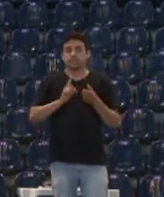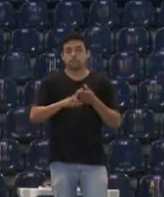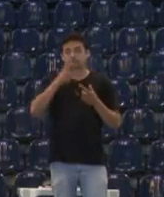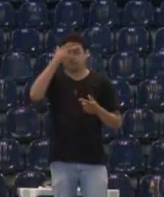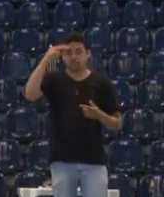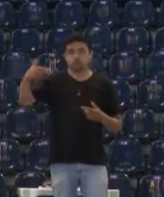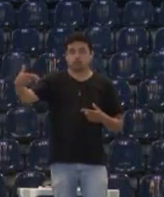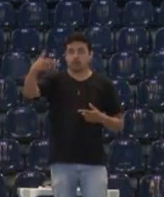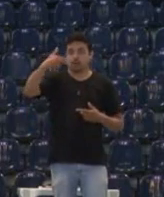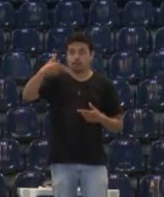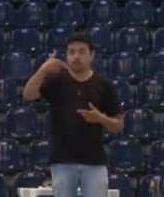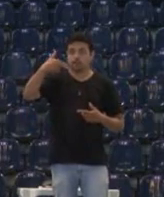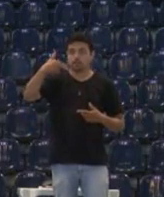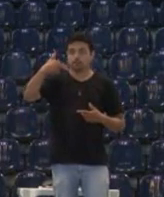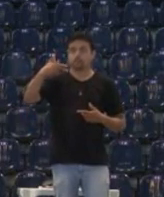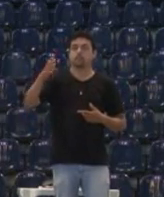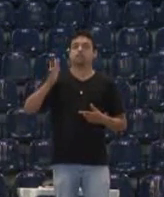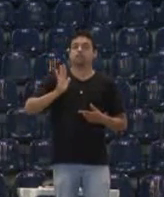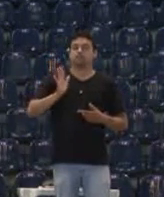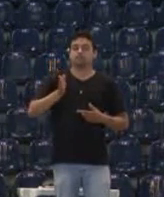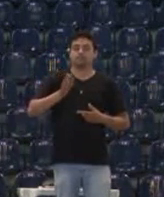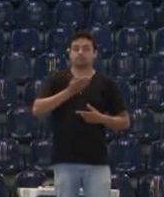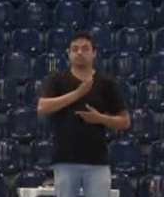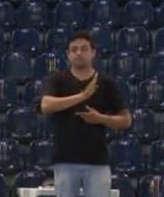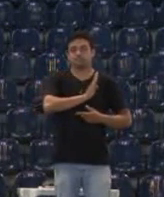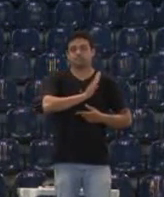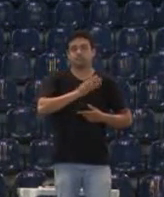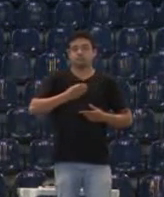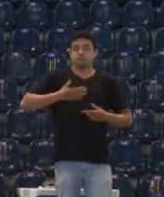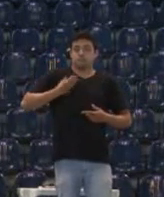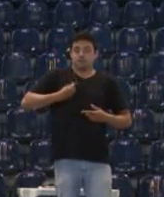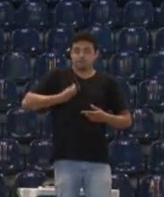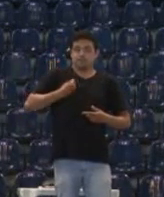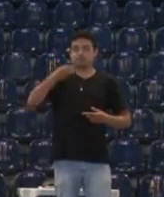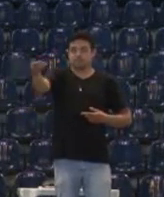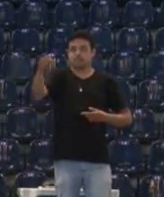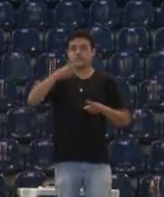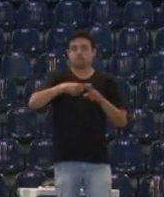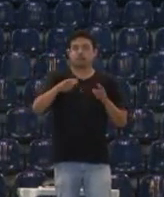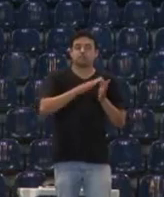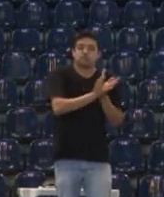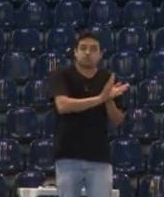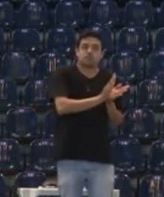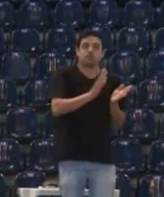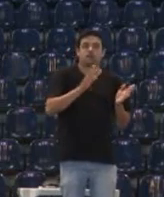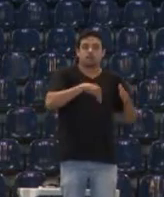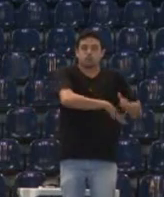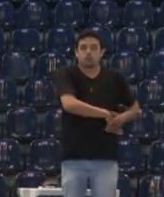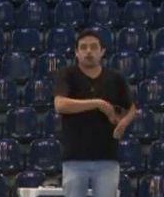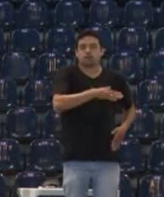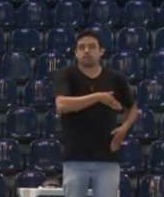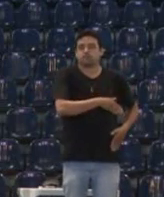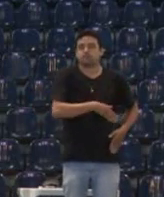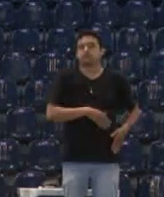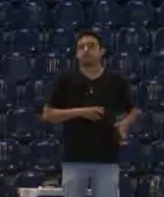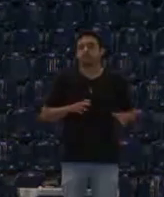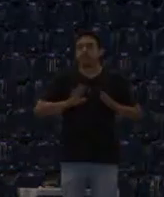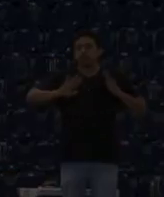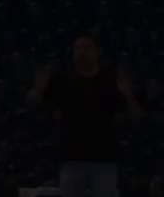ladrão leve honra mas deixo meu sony ericsson que é